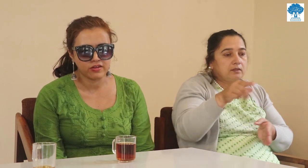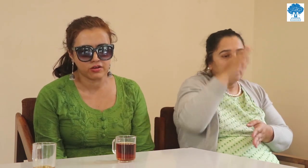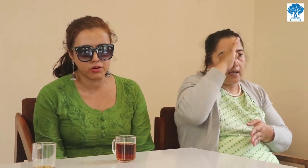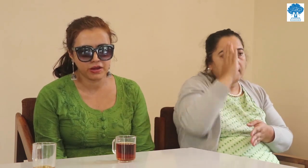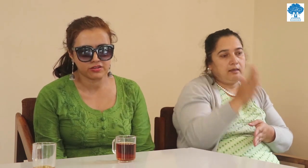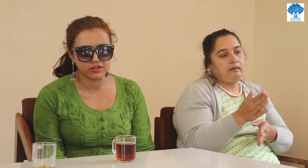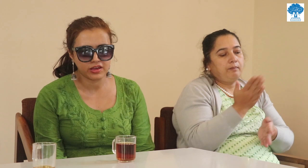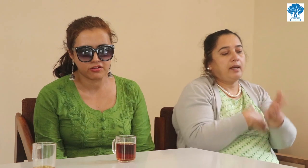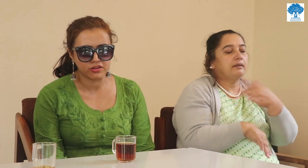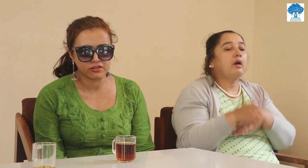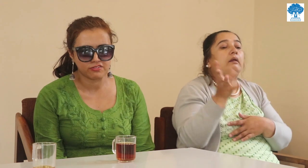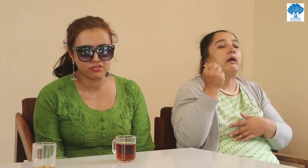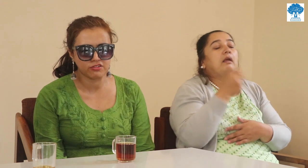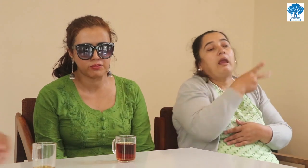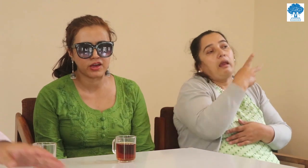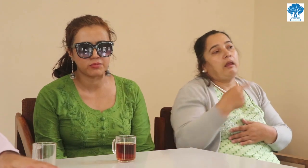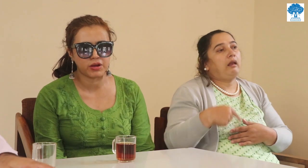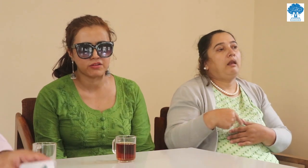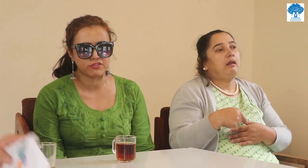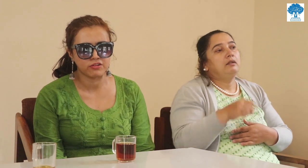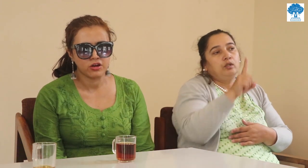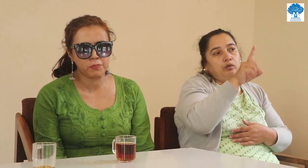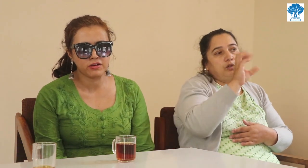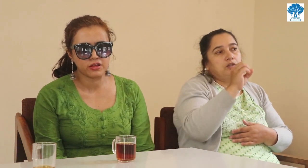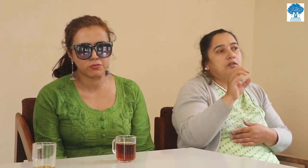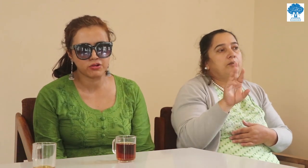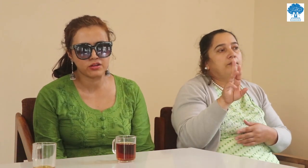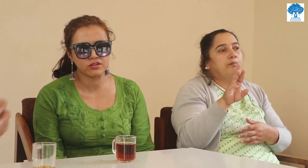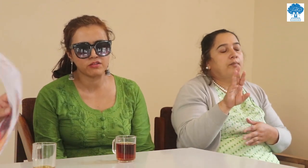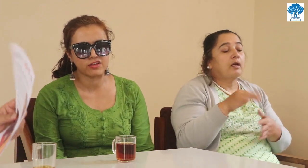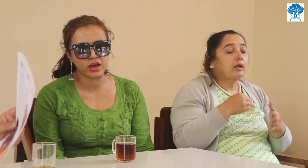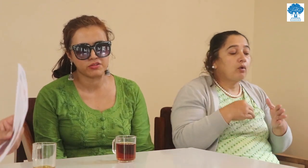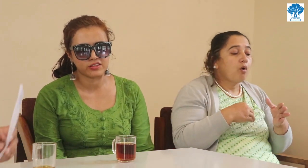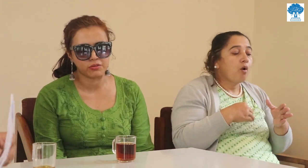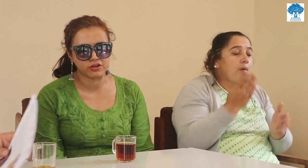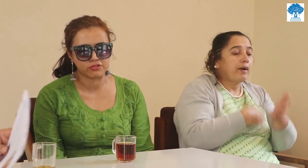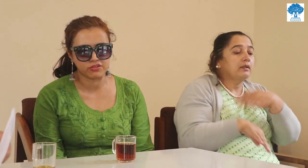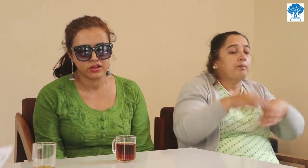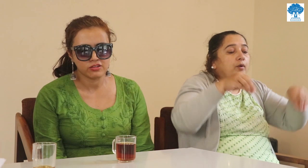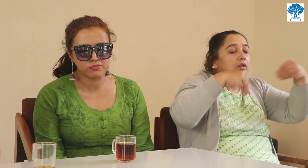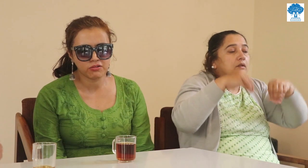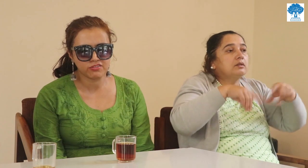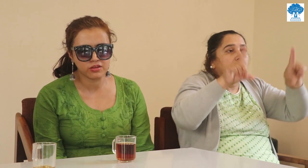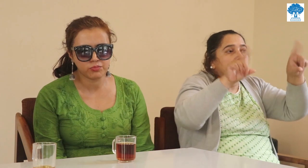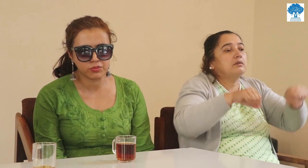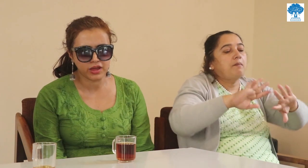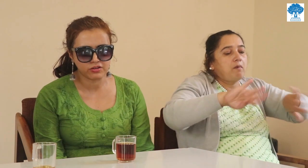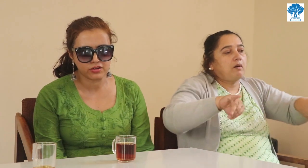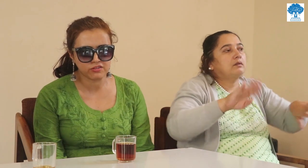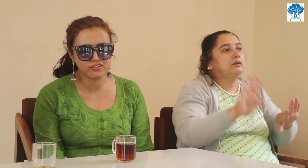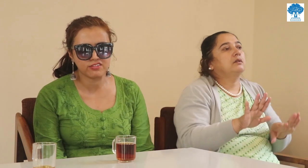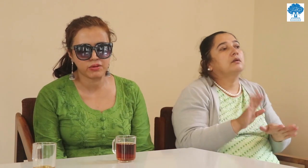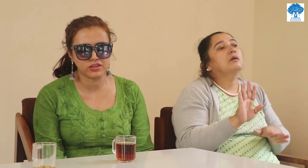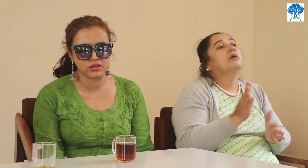अहिले अपाङ्गता अधिकार ऐनअनुसार 10 प्रकारमा बाँडेको छ अपाङ्गताको प्रकृति अनुसार आवश्यकता फरक हुन्छ त्यसमा कसरी व्यवहार